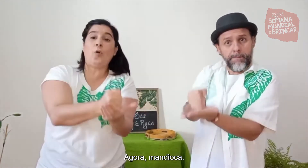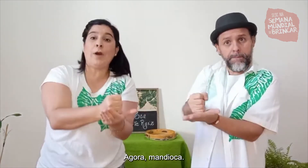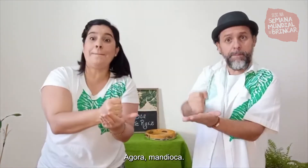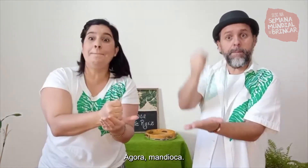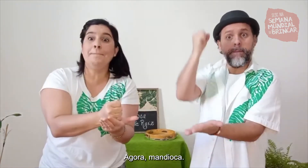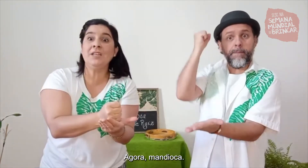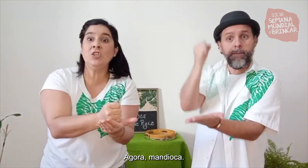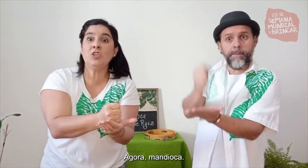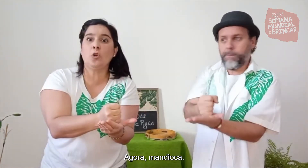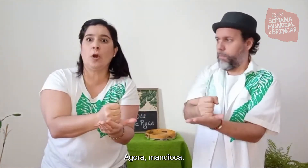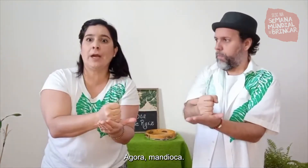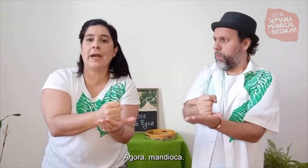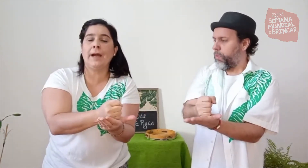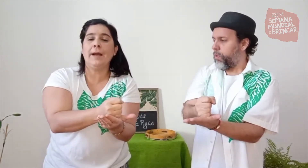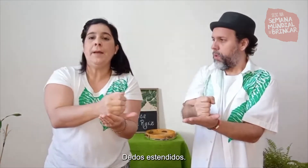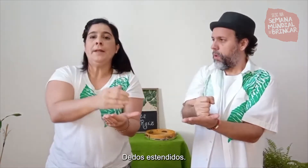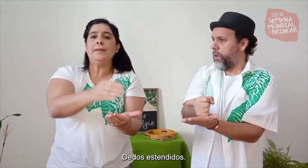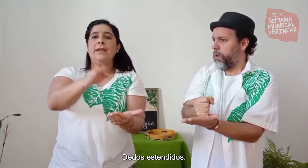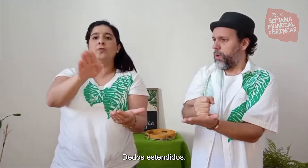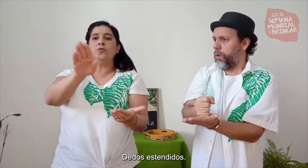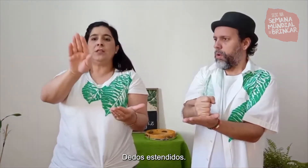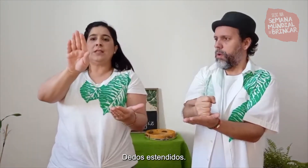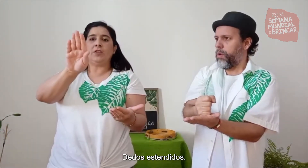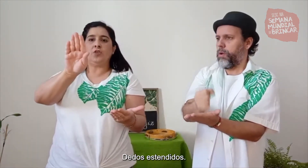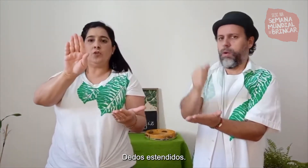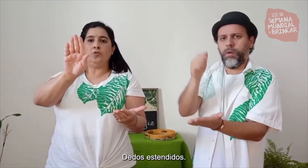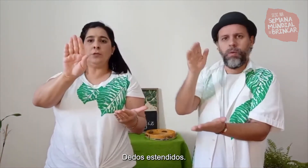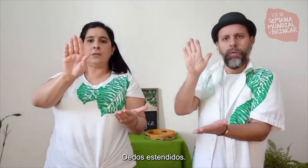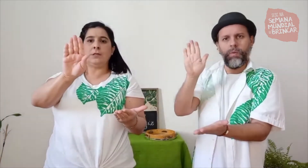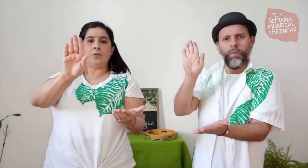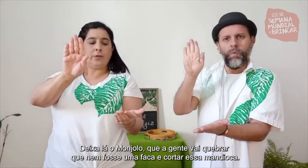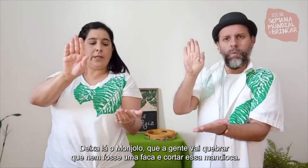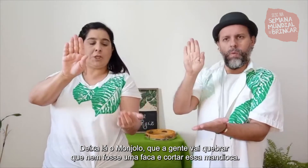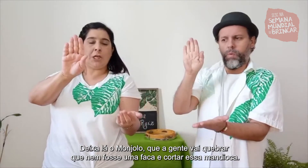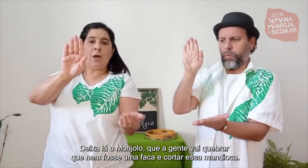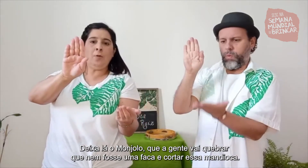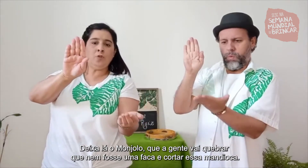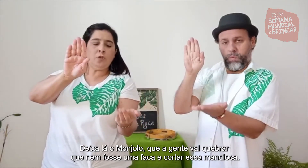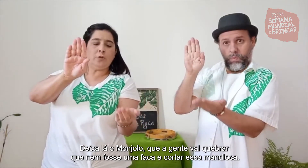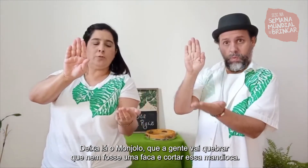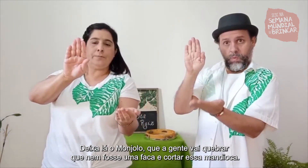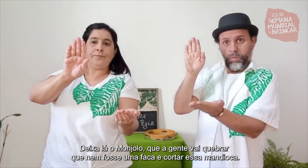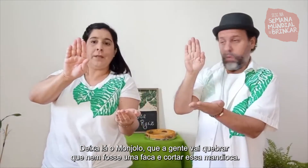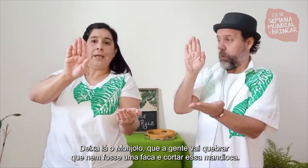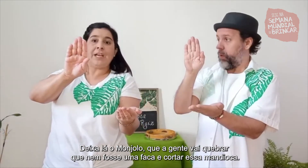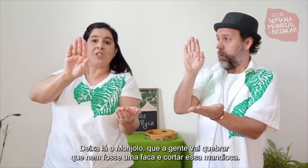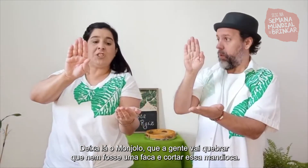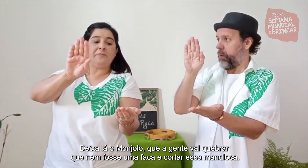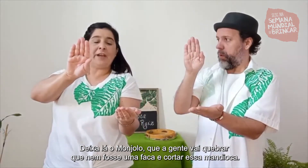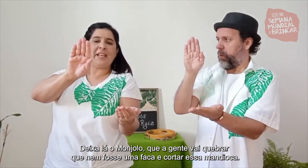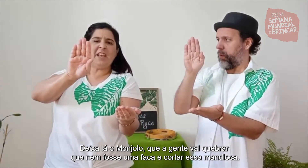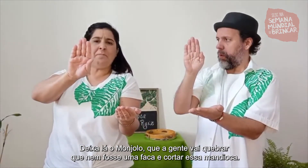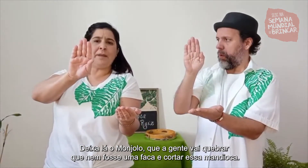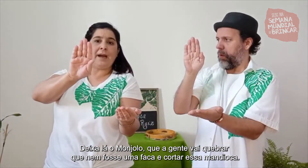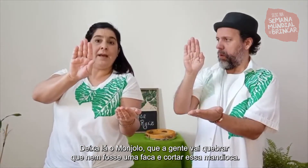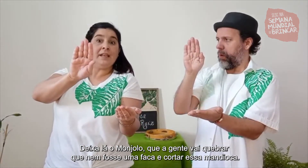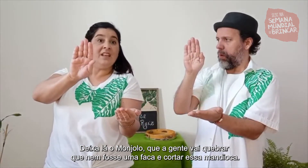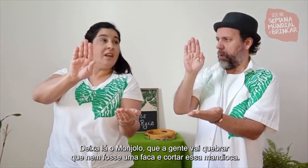Agora, mandioca. Dedos estendidos, deixa lá o monjolo. Que a gente vai quebrar, que nem fosse